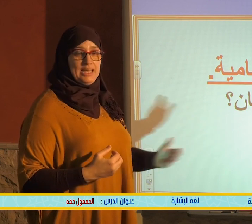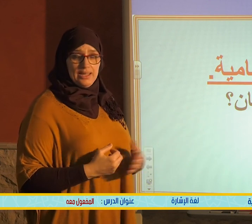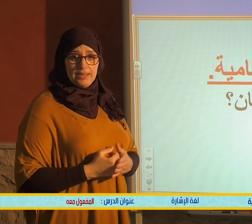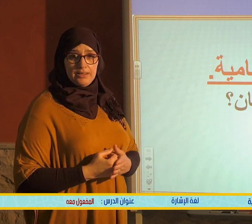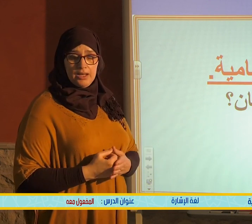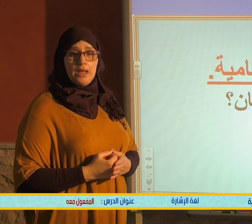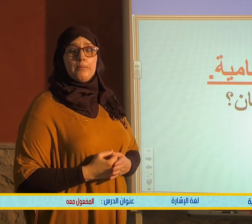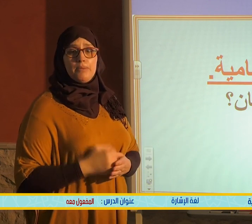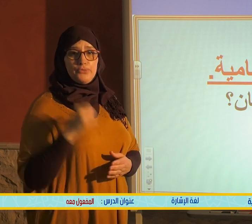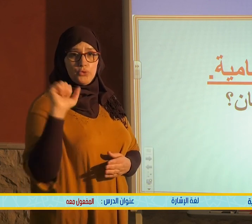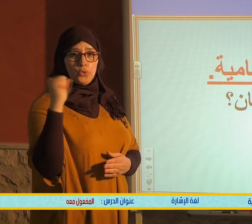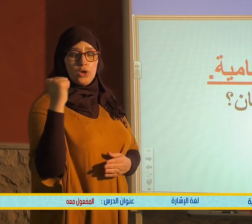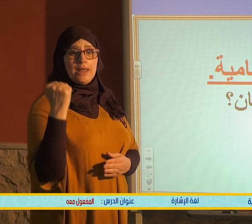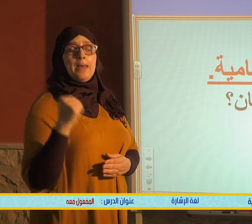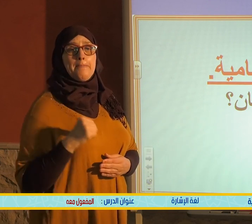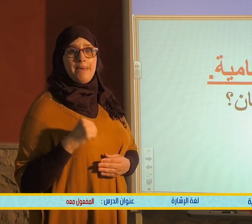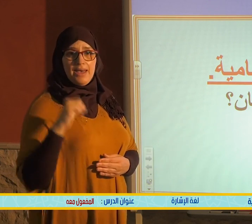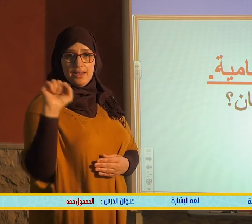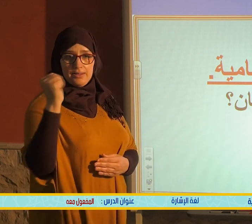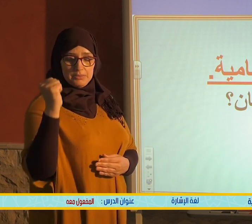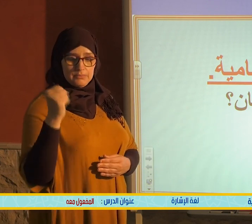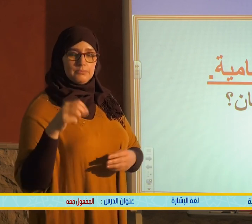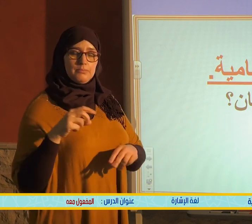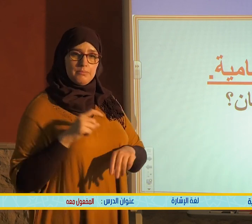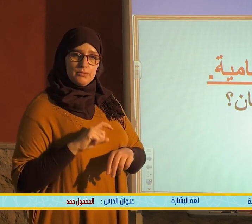الامتحان مفعول معه.